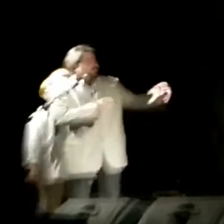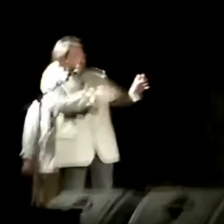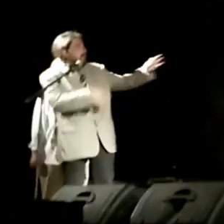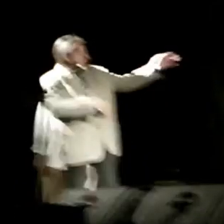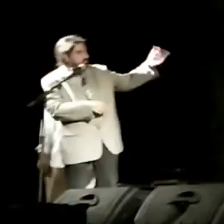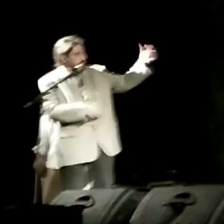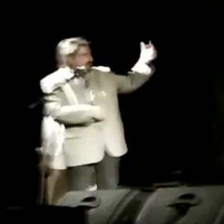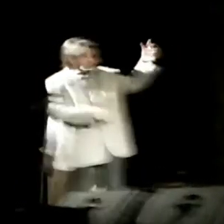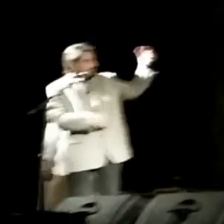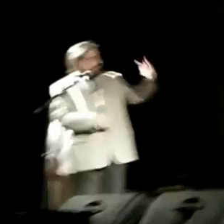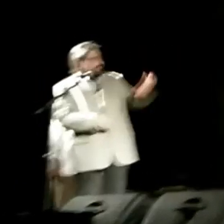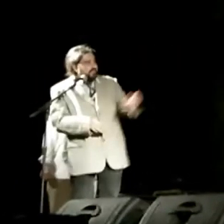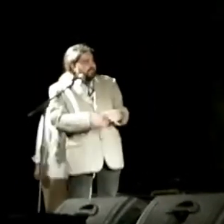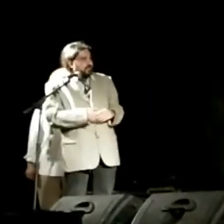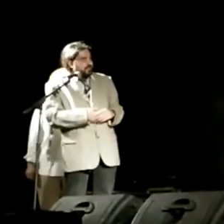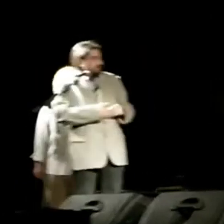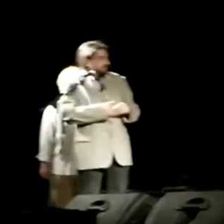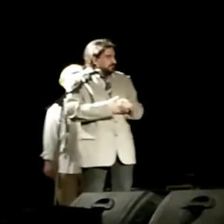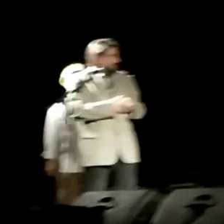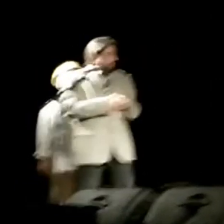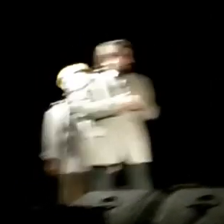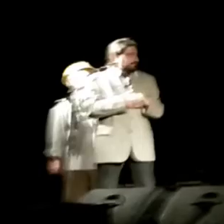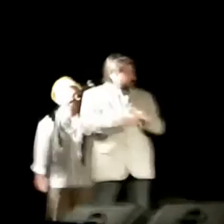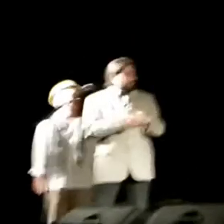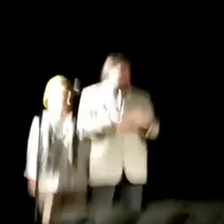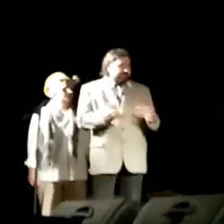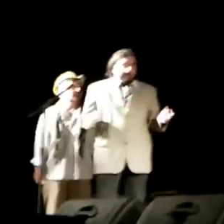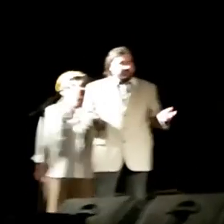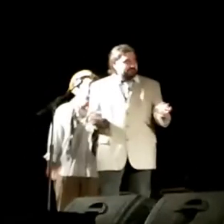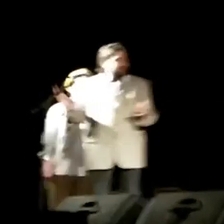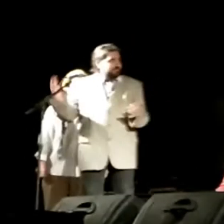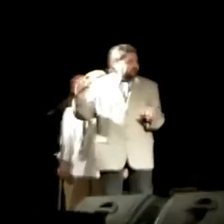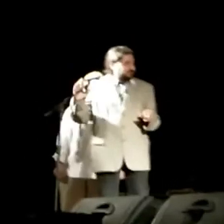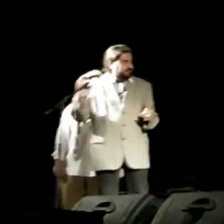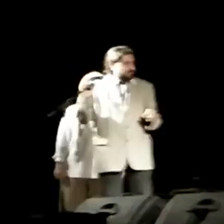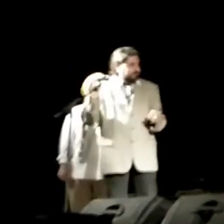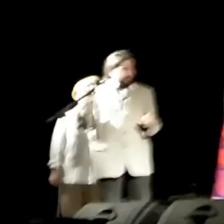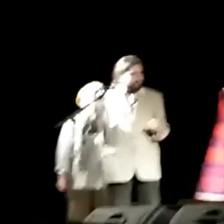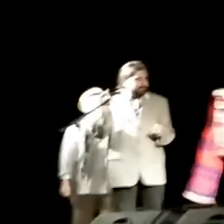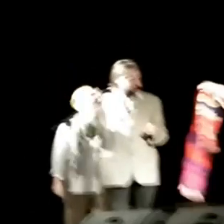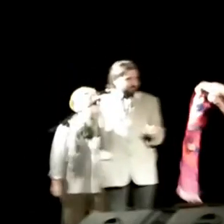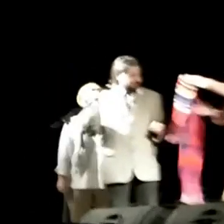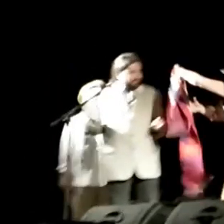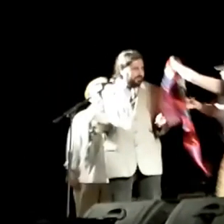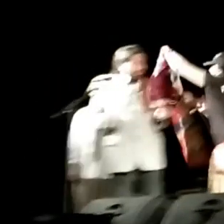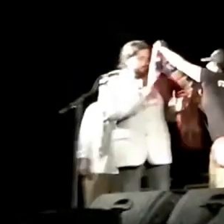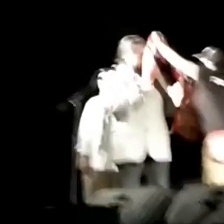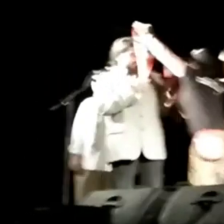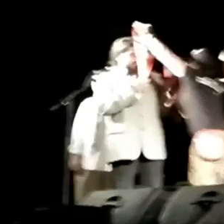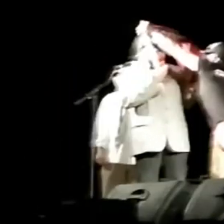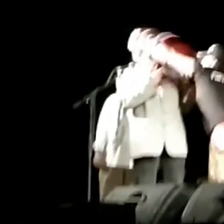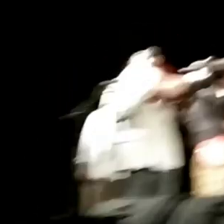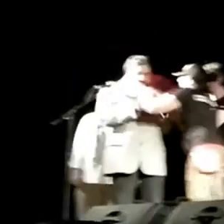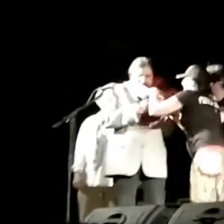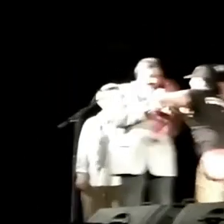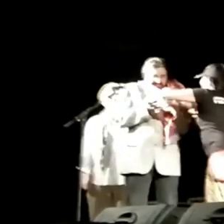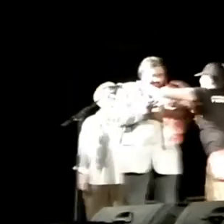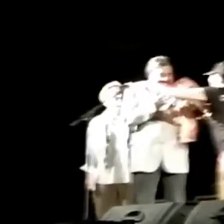circo, Mira, què passa? Compreme una bufandita barata del Barça, venga, va,